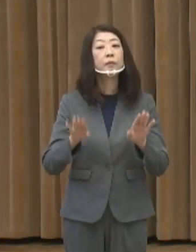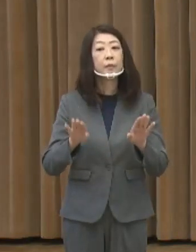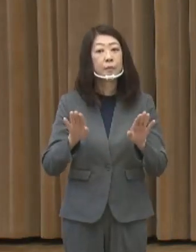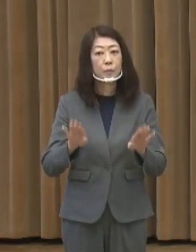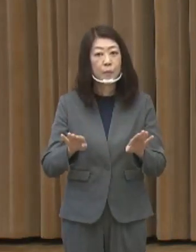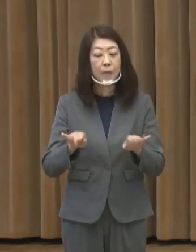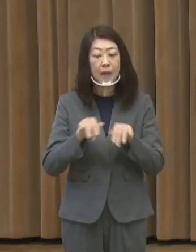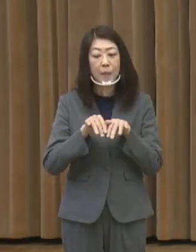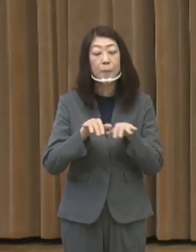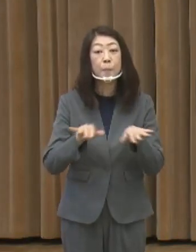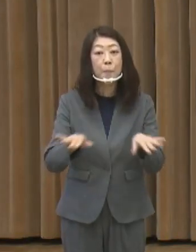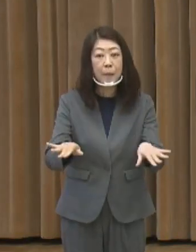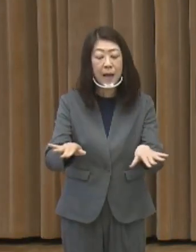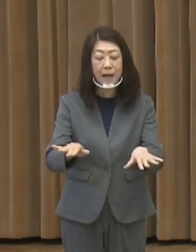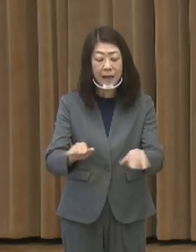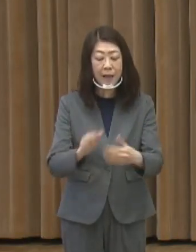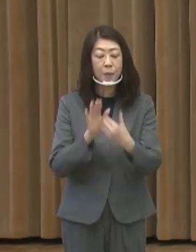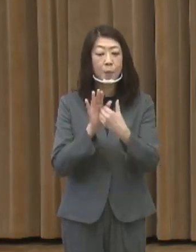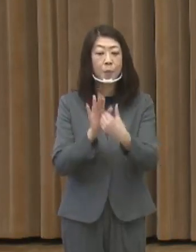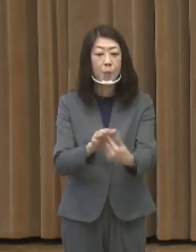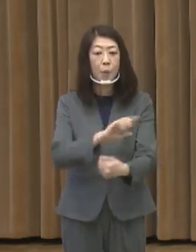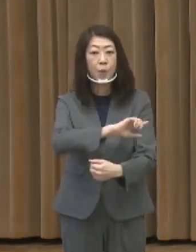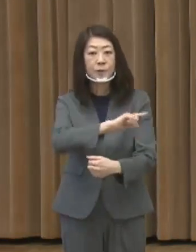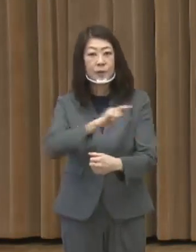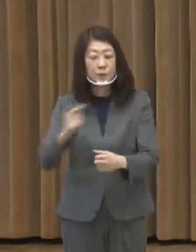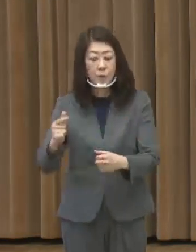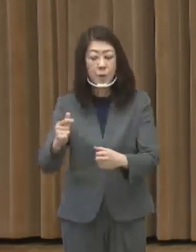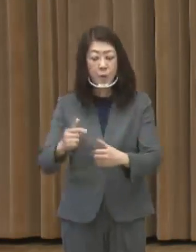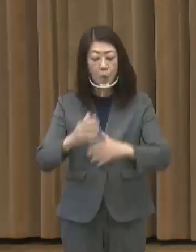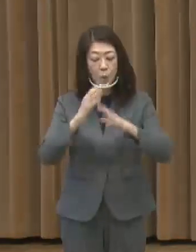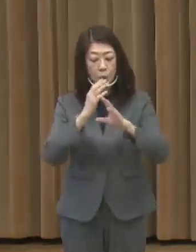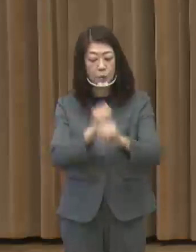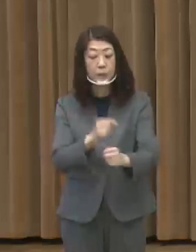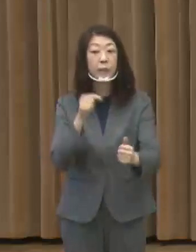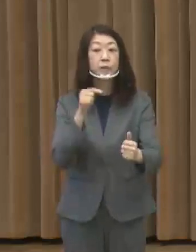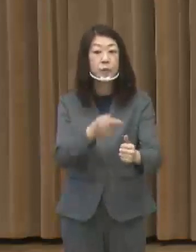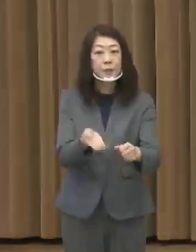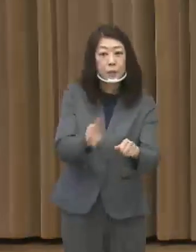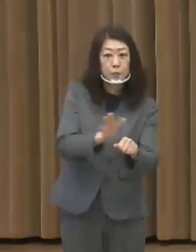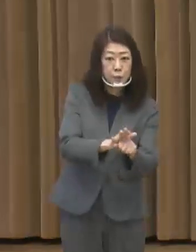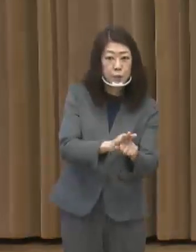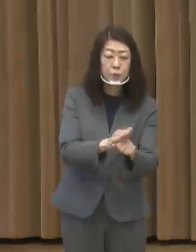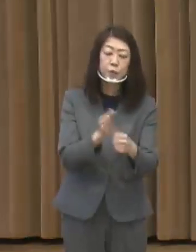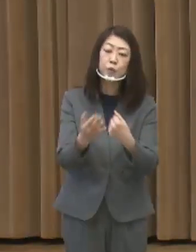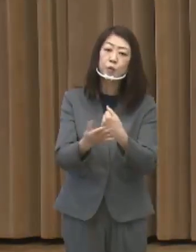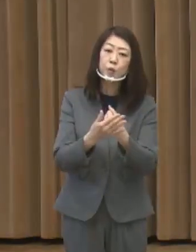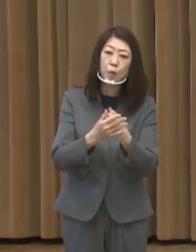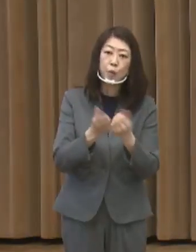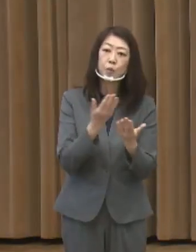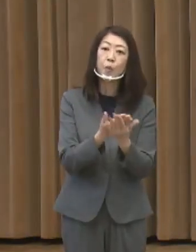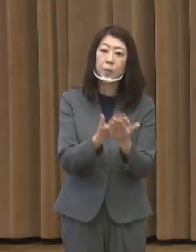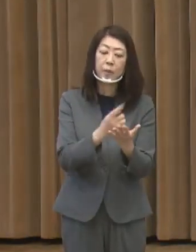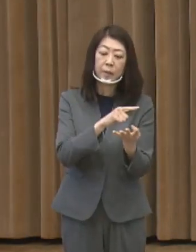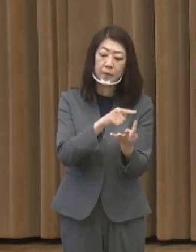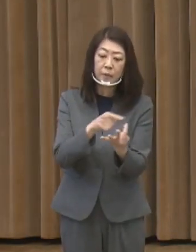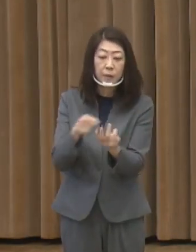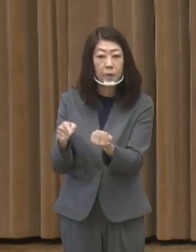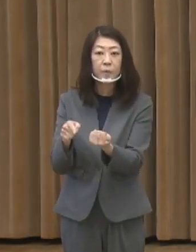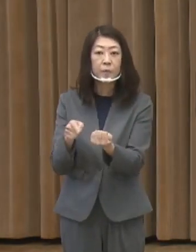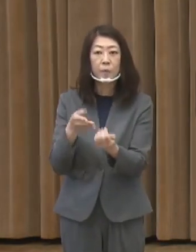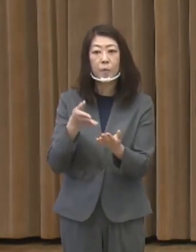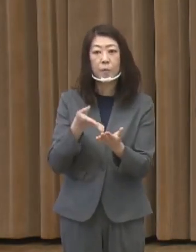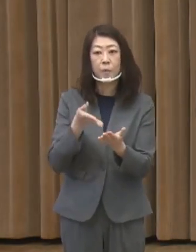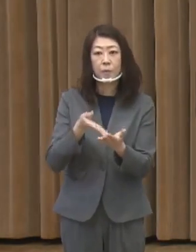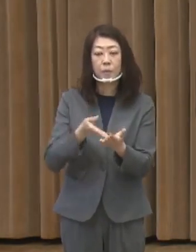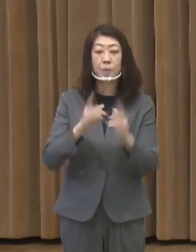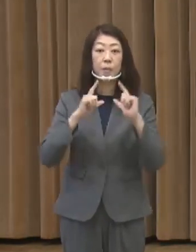まん延防止等重点措置等にと基づく協力要請を含め何点かご報告をさせていただきます。本